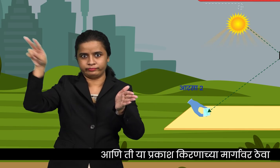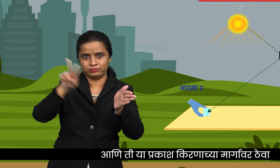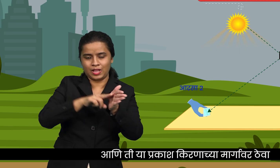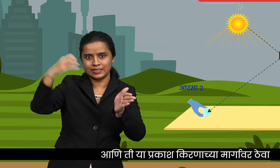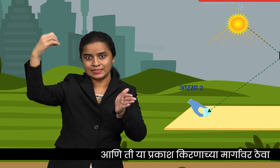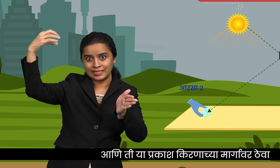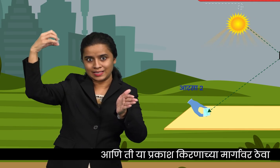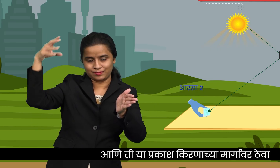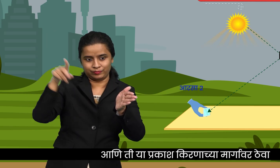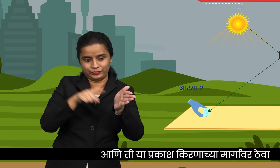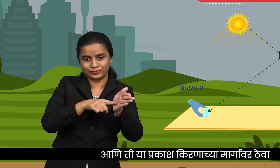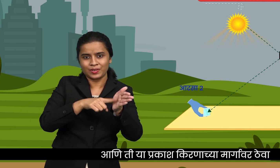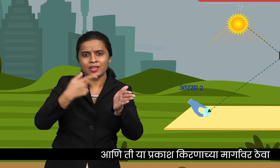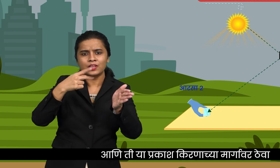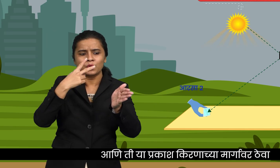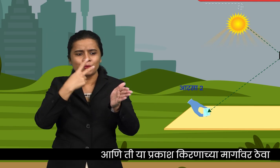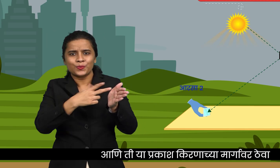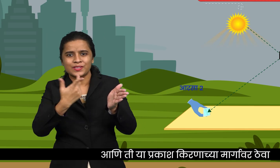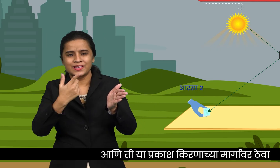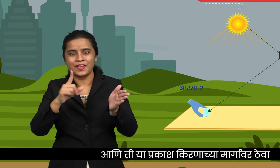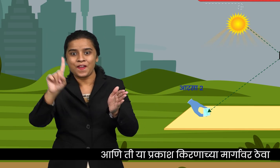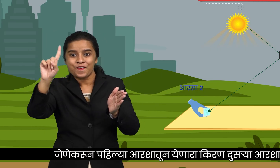घेणाऱ्या किरणाच्या मार्गावर ठेवा